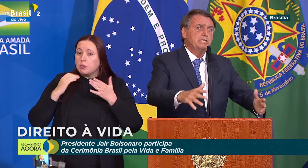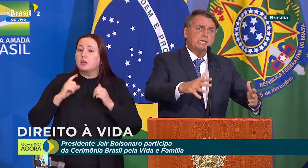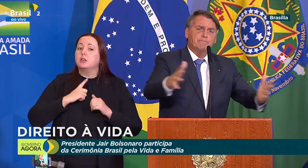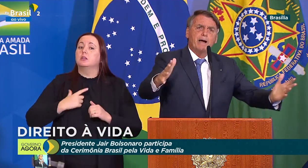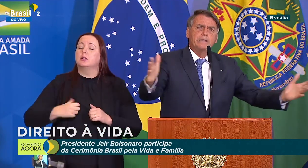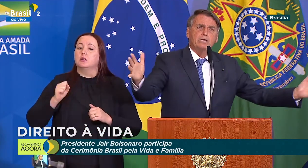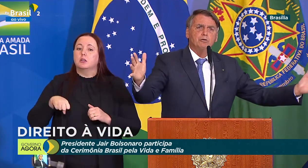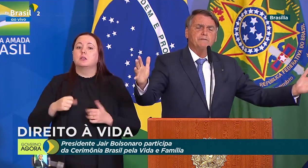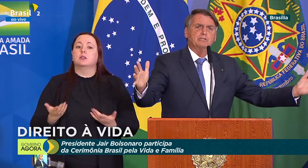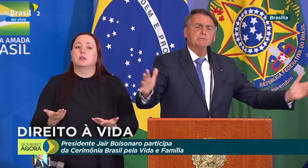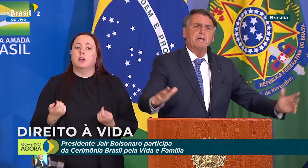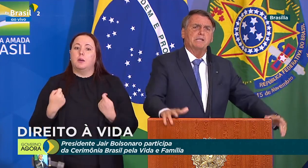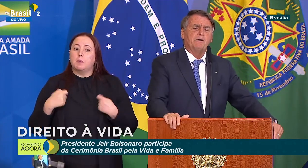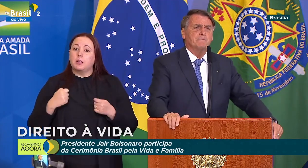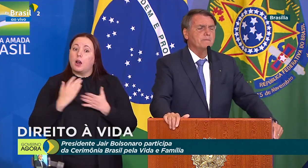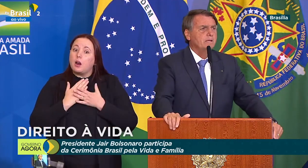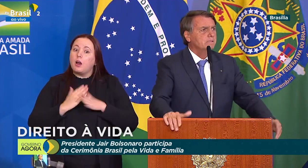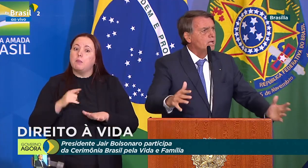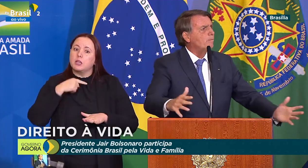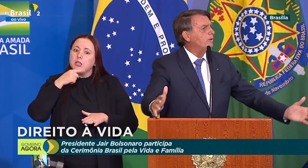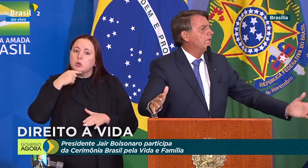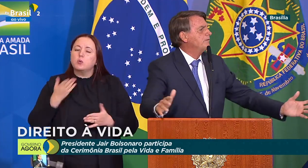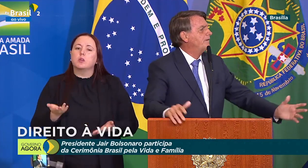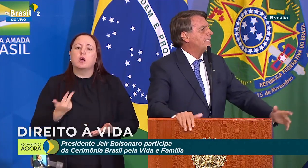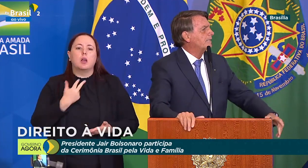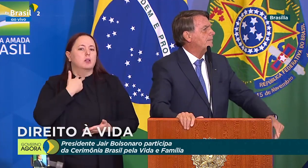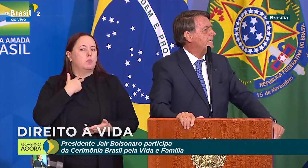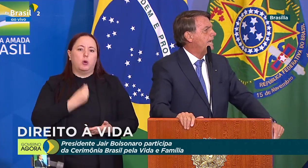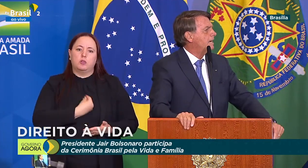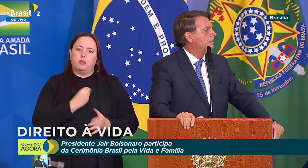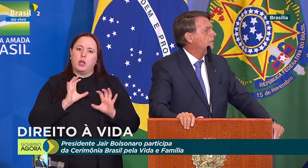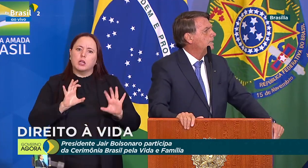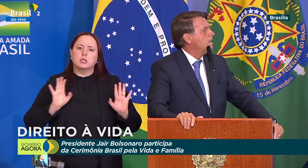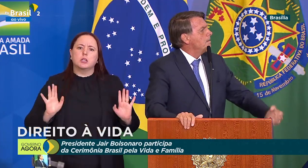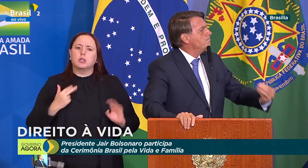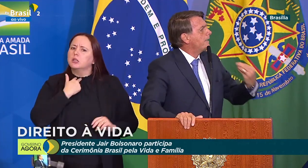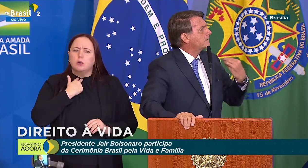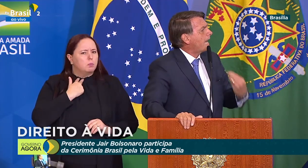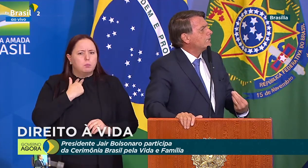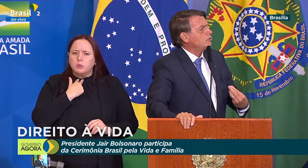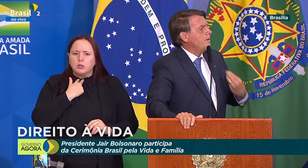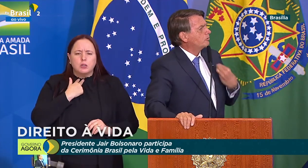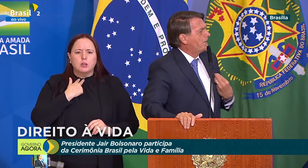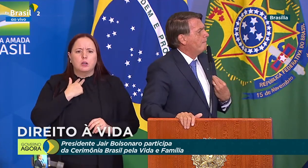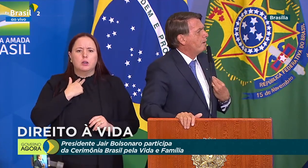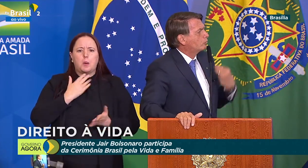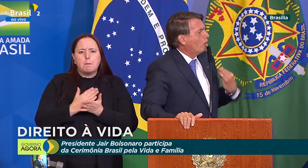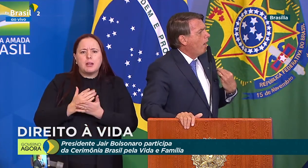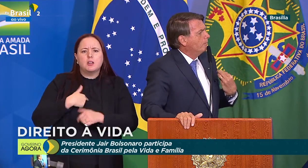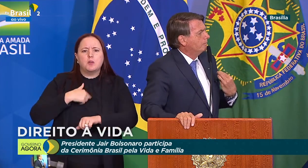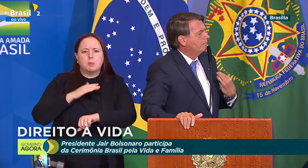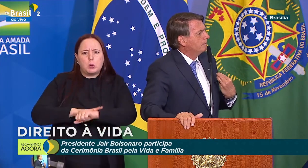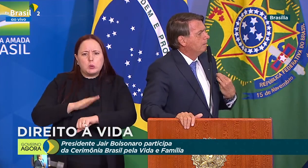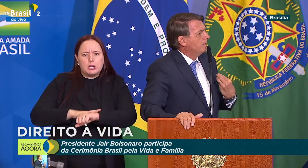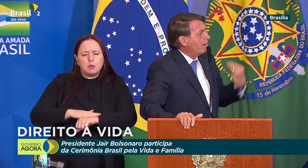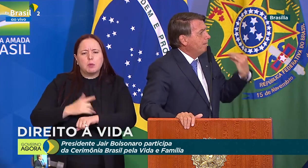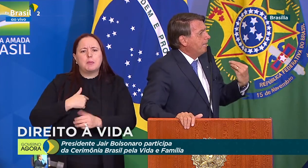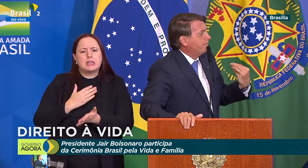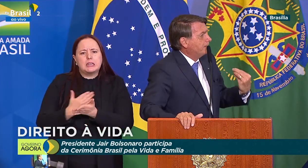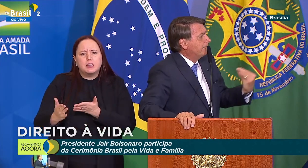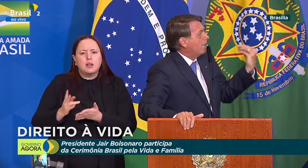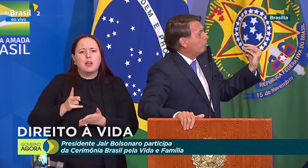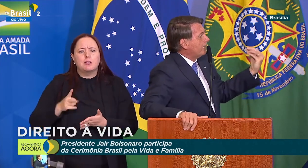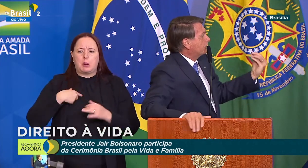nós temos que dissipar essa dúvida suspensão não poder viver dessa maneira metade do meu tempo eu tomo